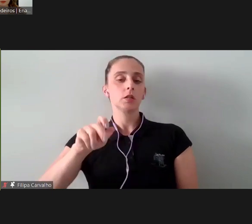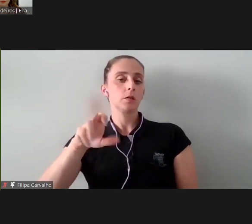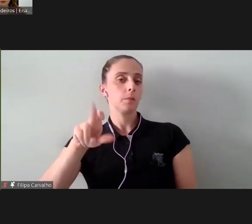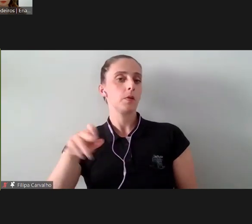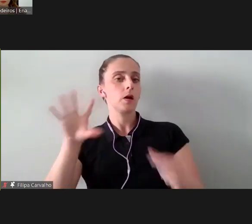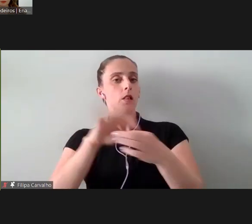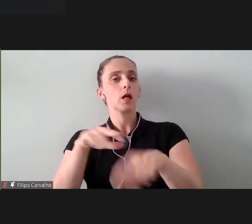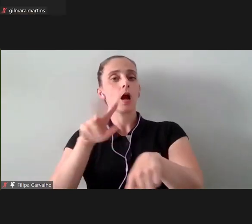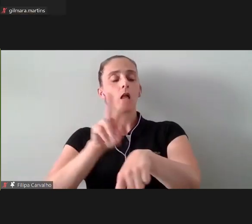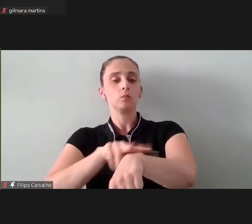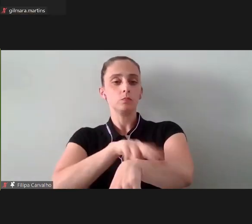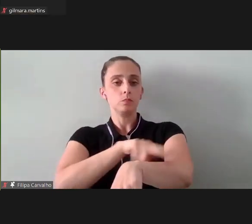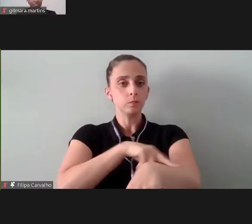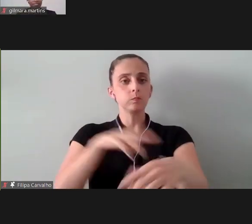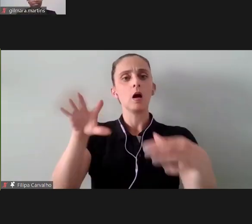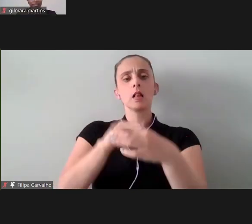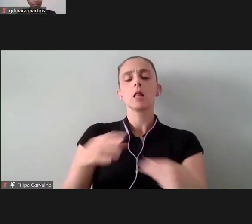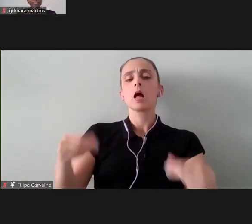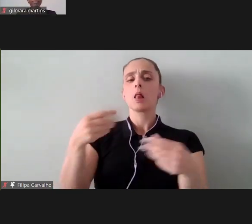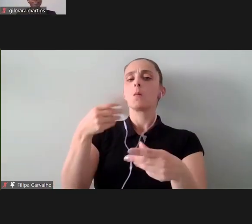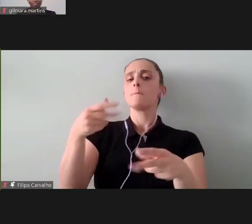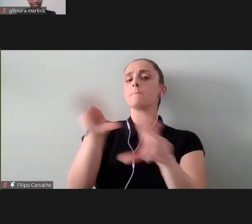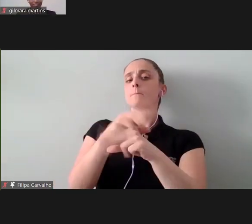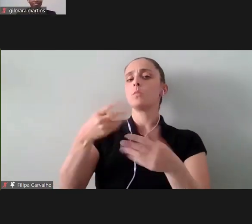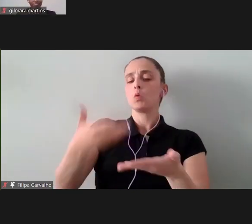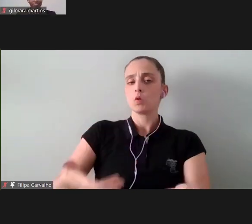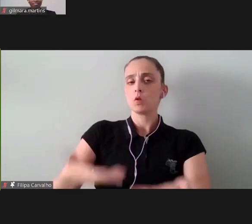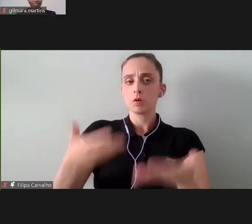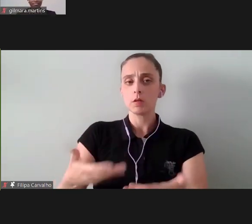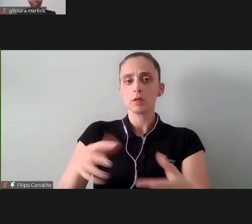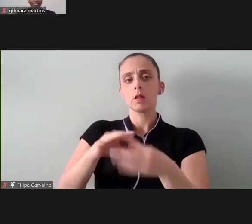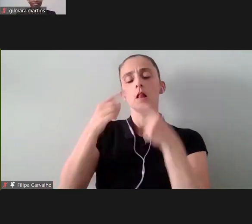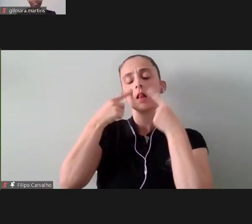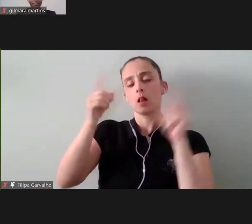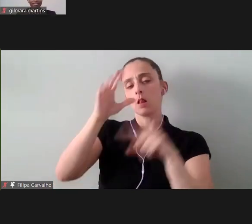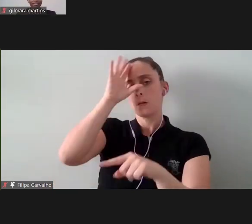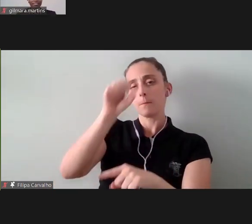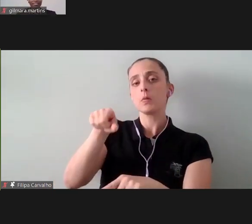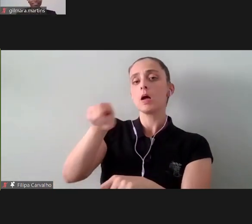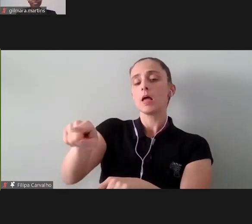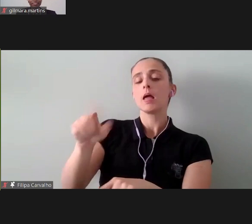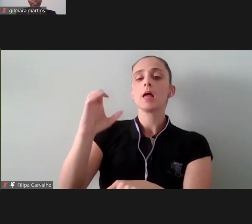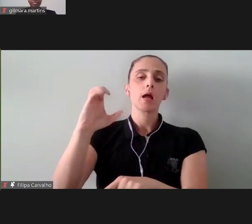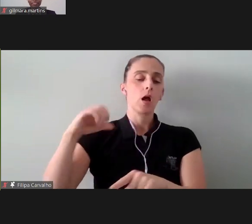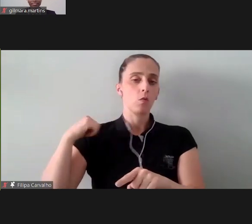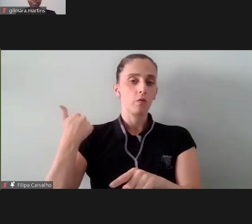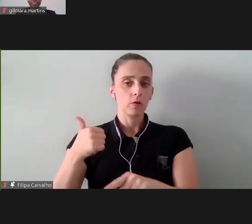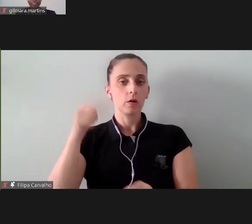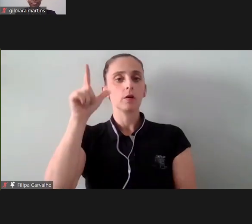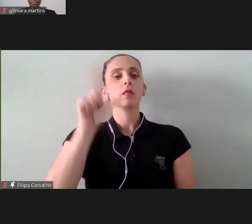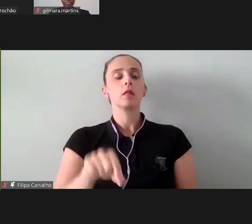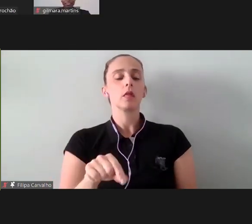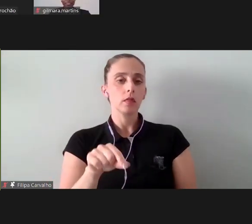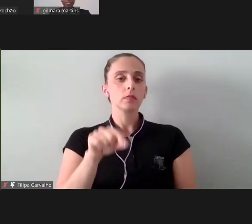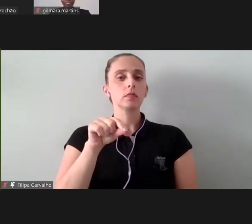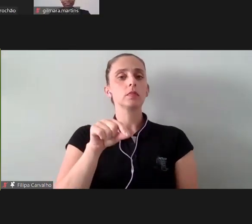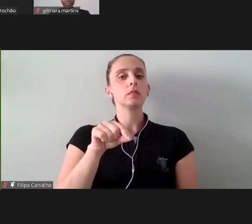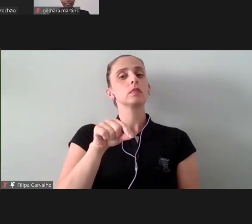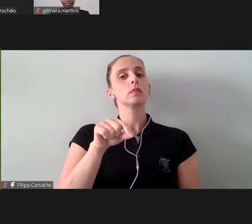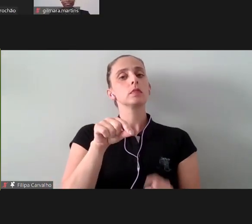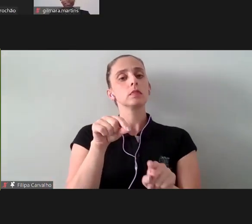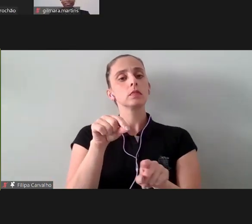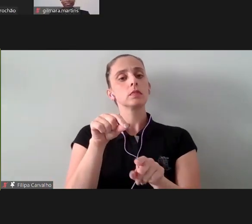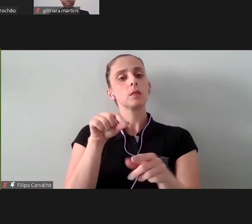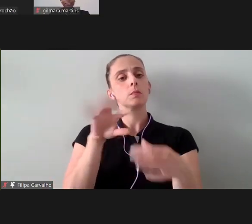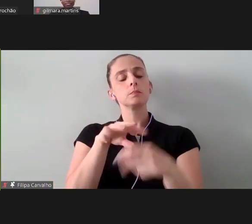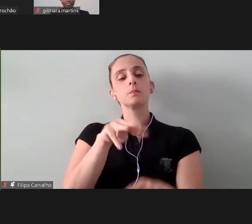de Modernização do Estado e da Administração Pública de Cabo Verde; e Miguel Agrouchão, vogal do Conselho